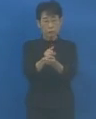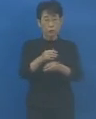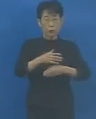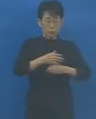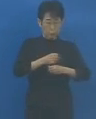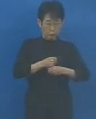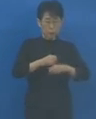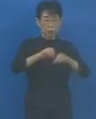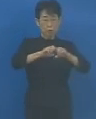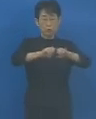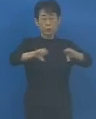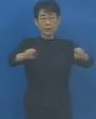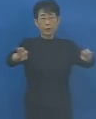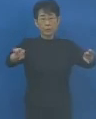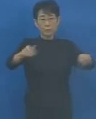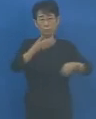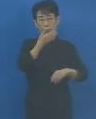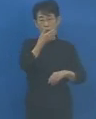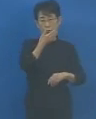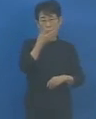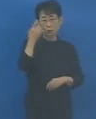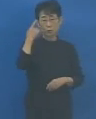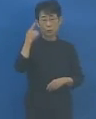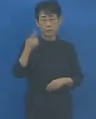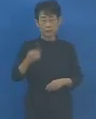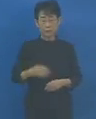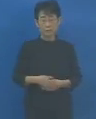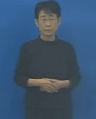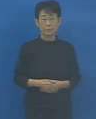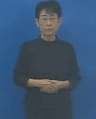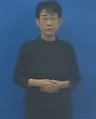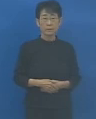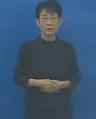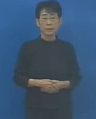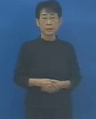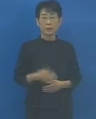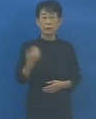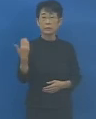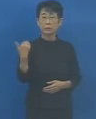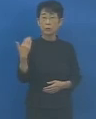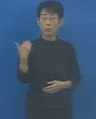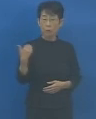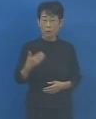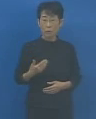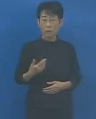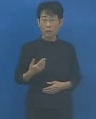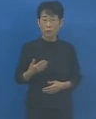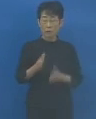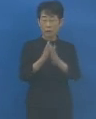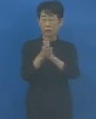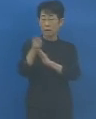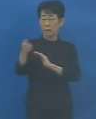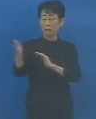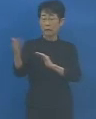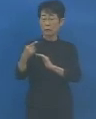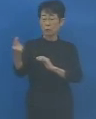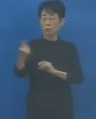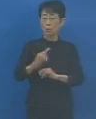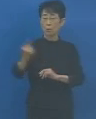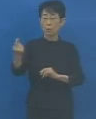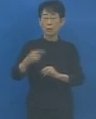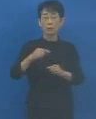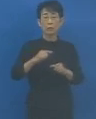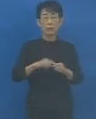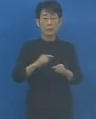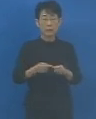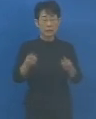も重要だと思います。まあ、実は先ほど県外との往来で、この連休中に、感染ル